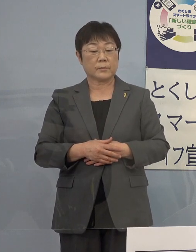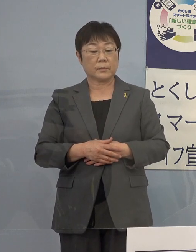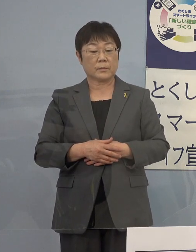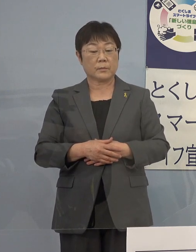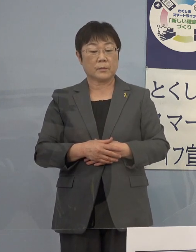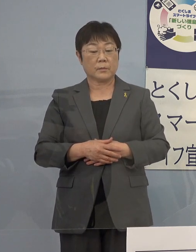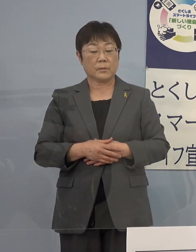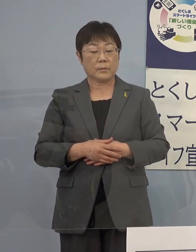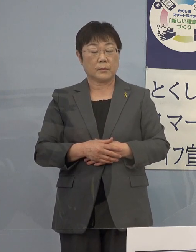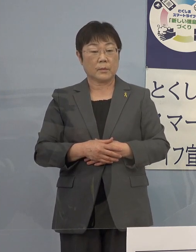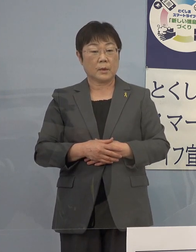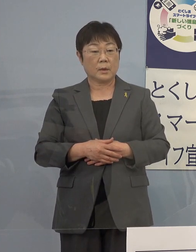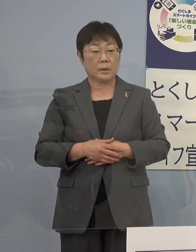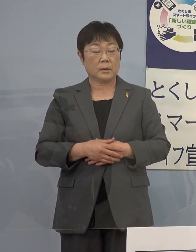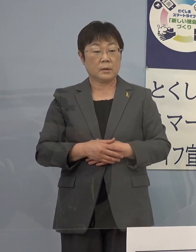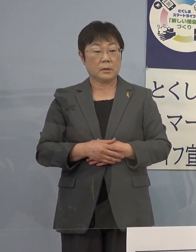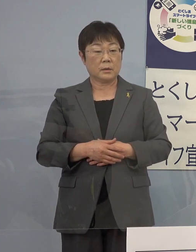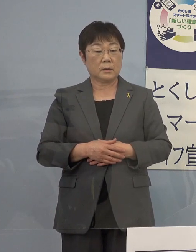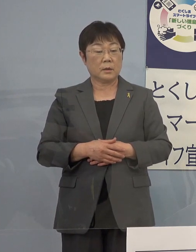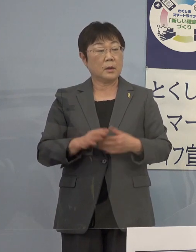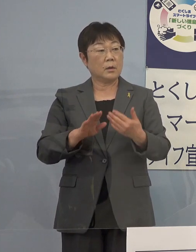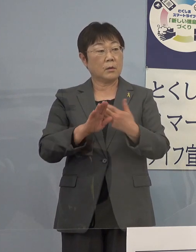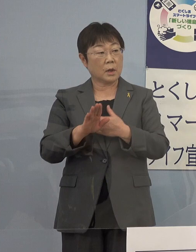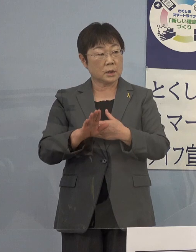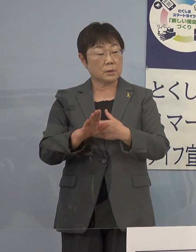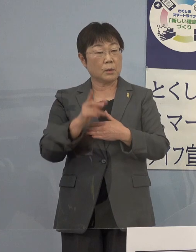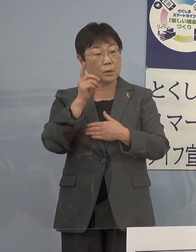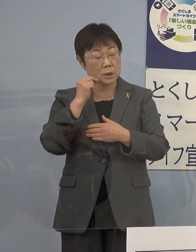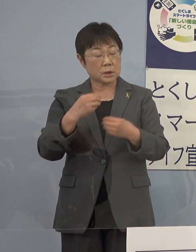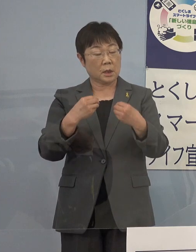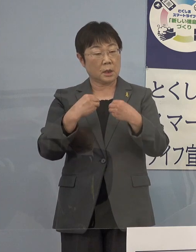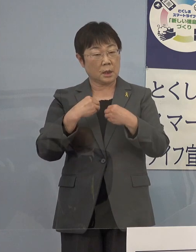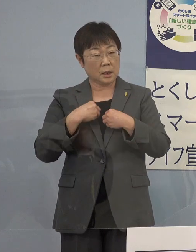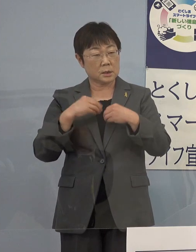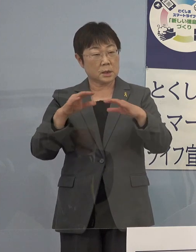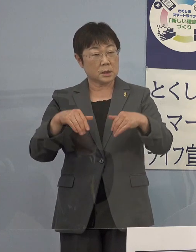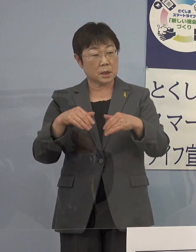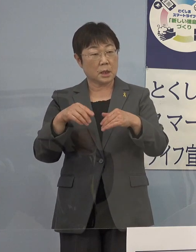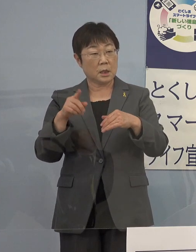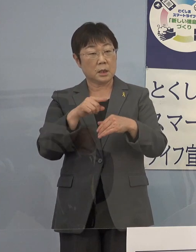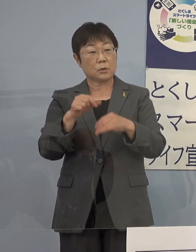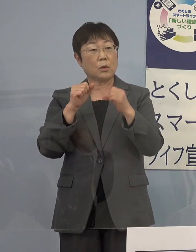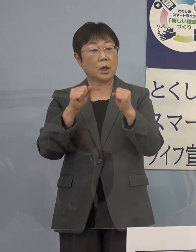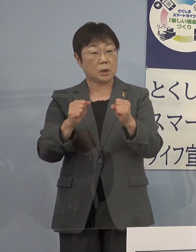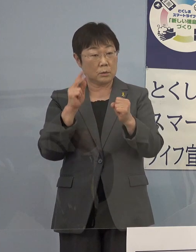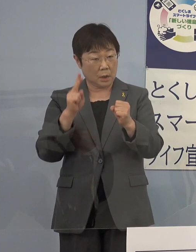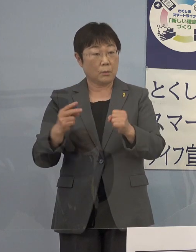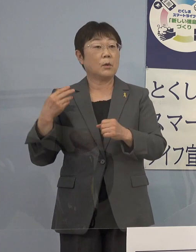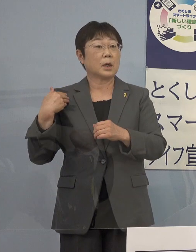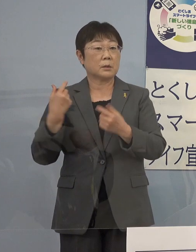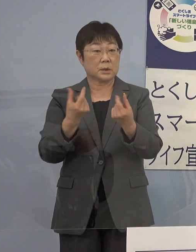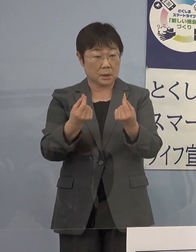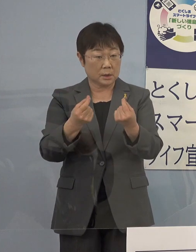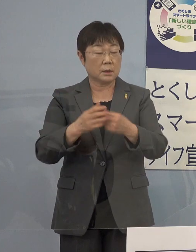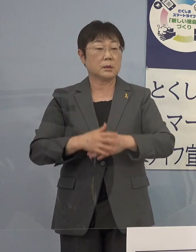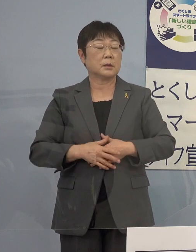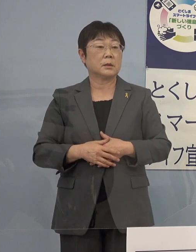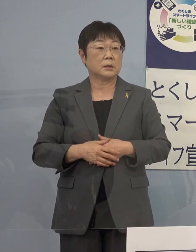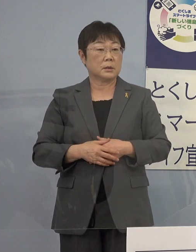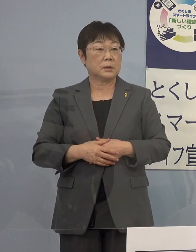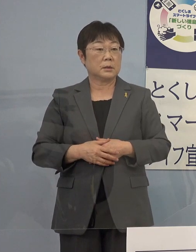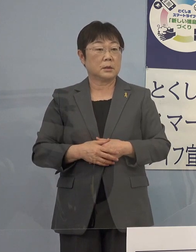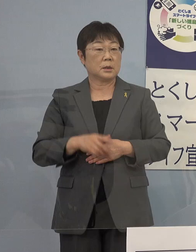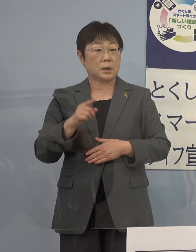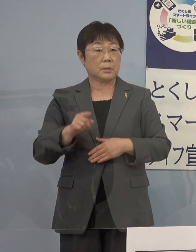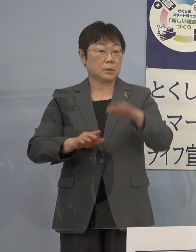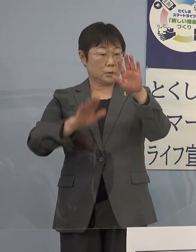そういう状況だと他にもまあ、感染した方がまあいらっしゃるのかもしれないんですけれども、そういったまあ